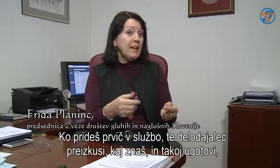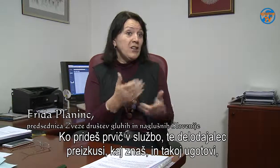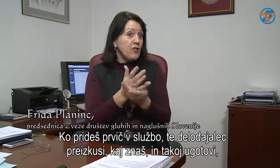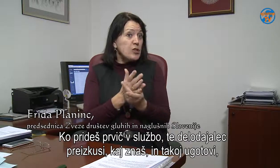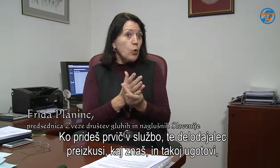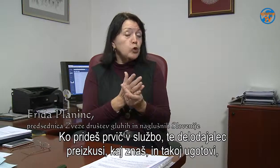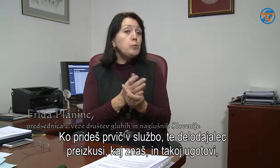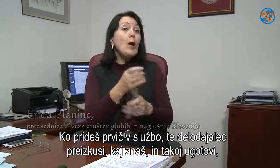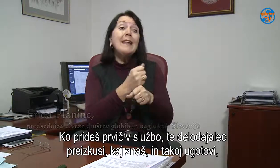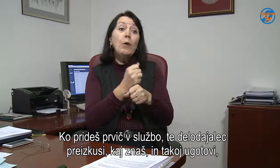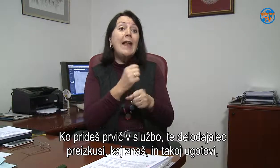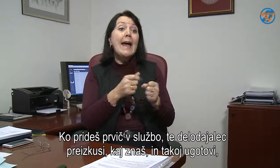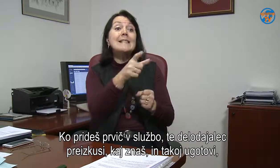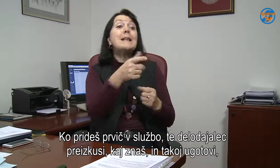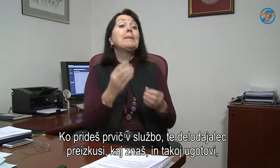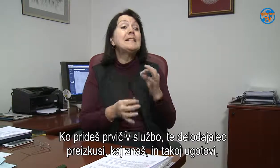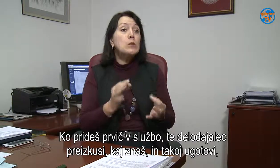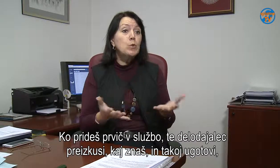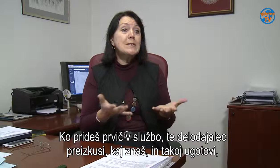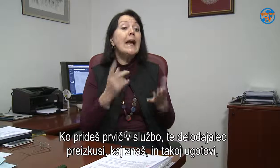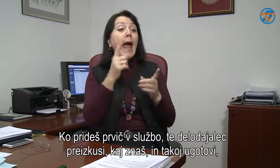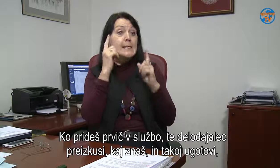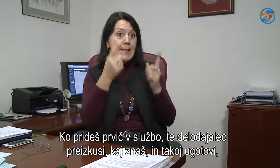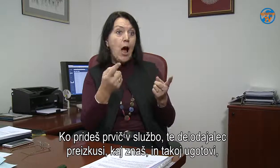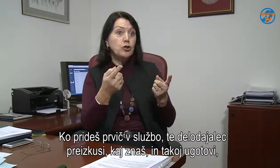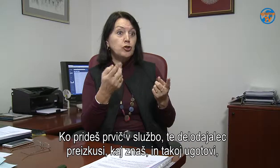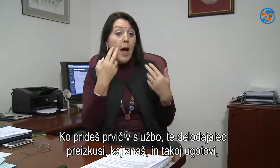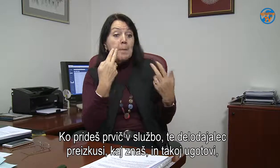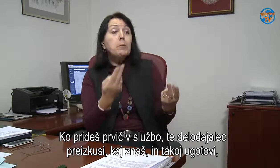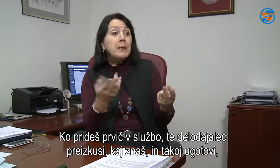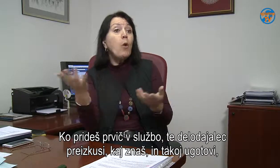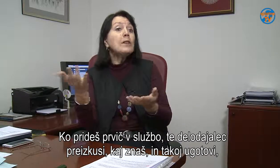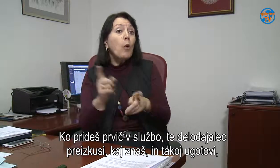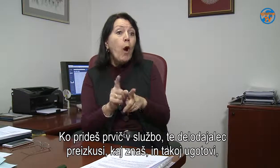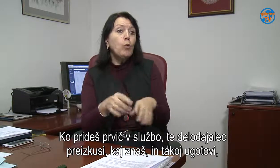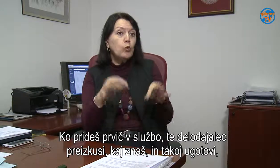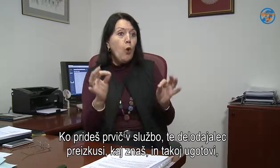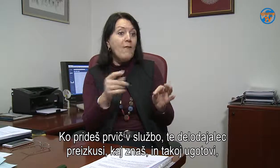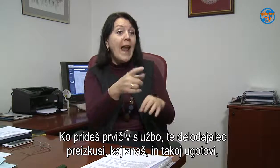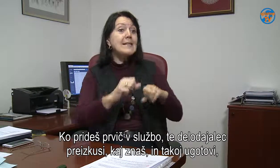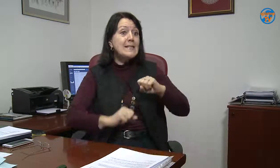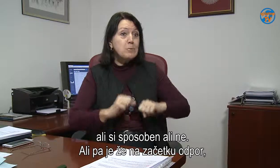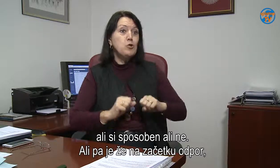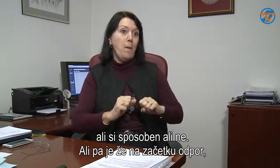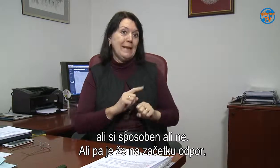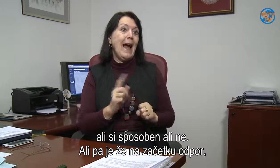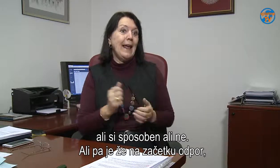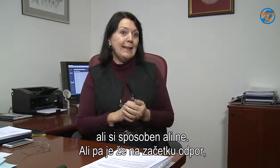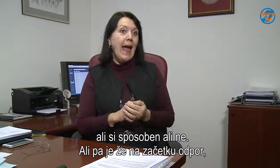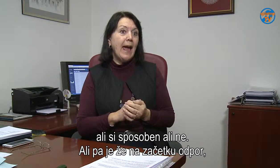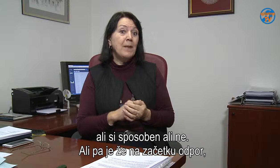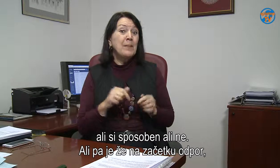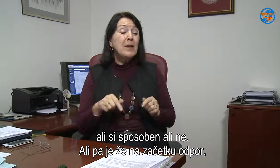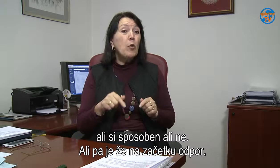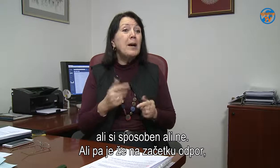Prideš prvič v službo, delodajalec te pride skozi naš, pa potem on takoj ugotovi, ali si sposoben ali